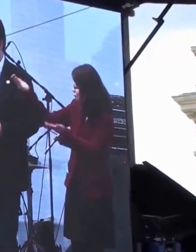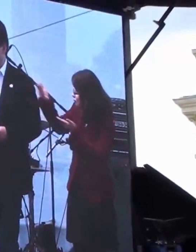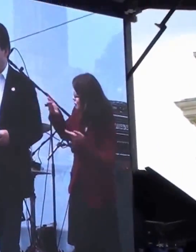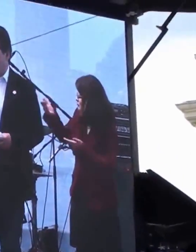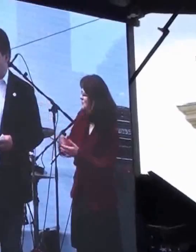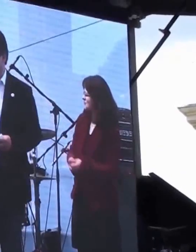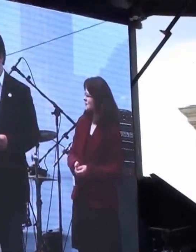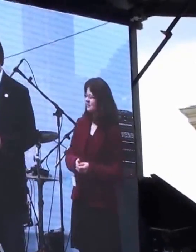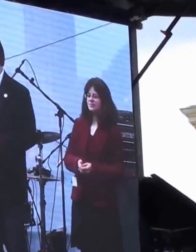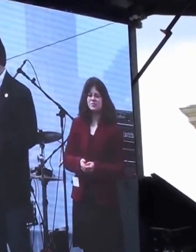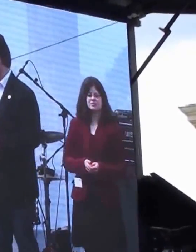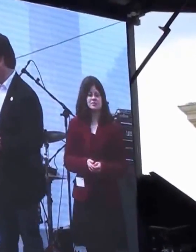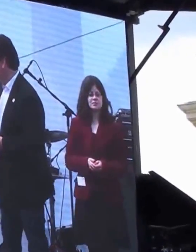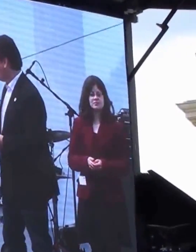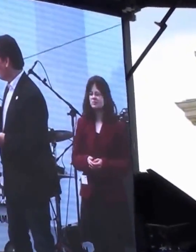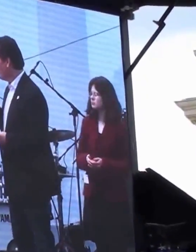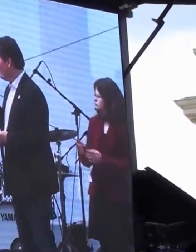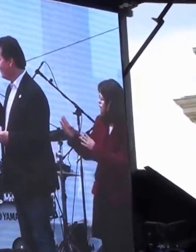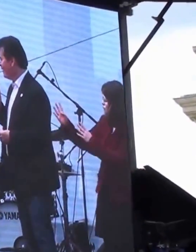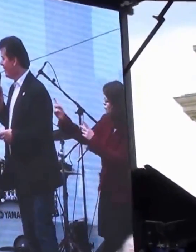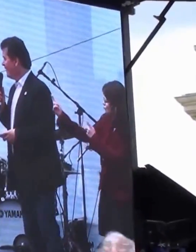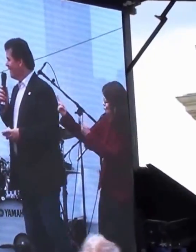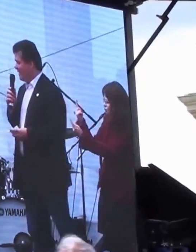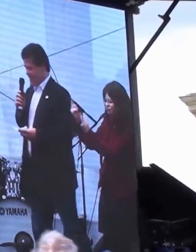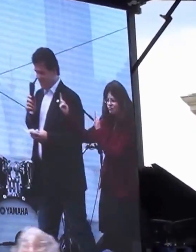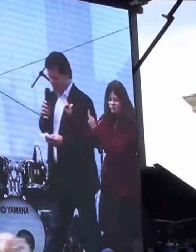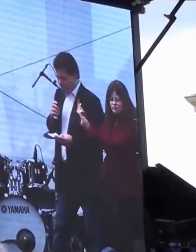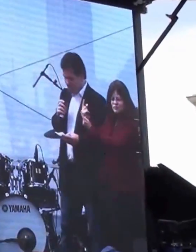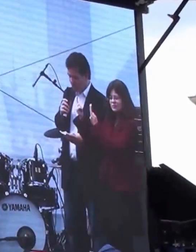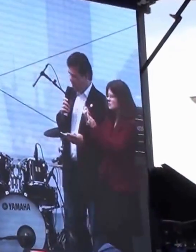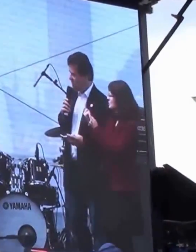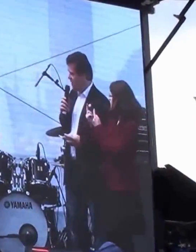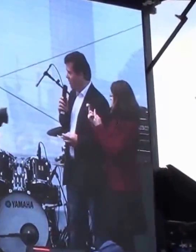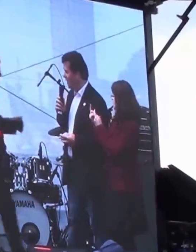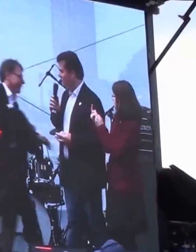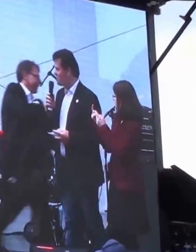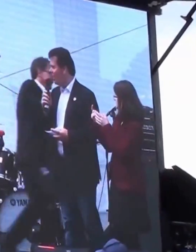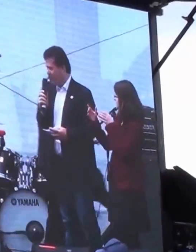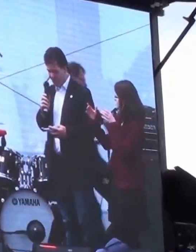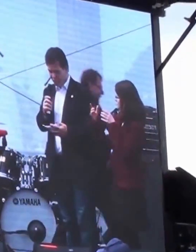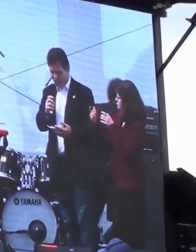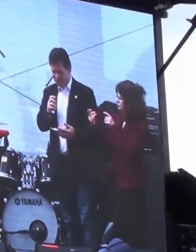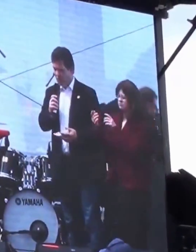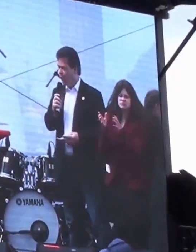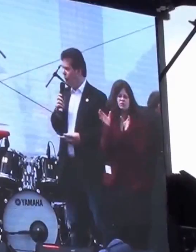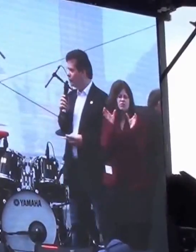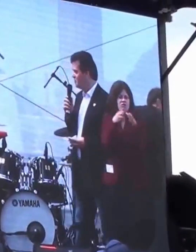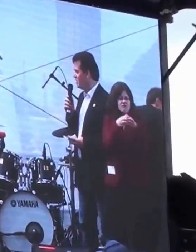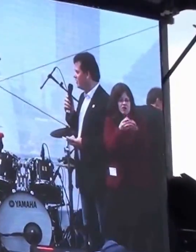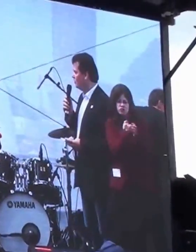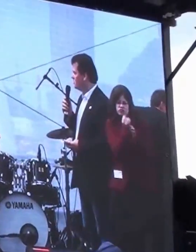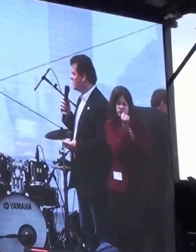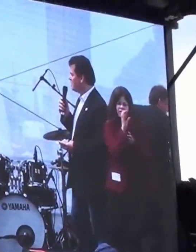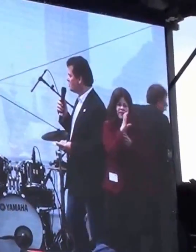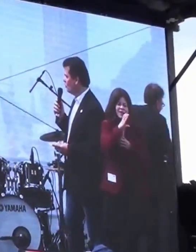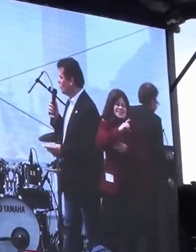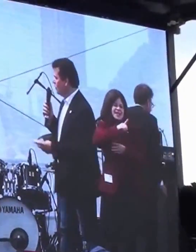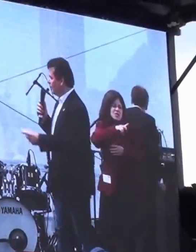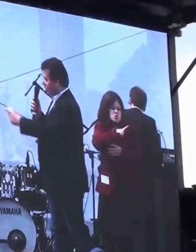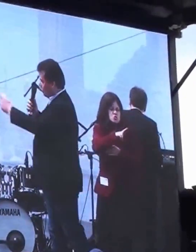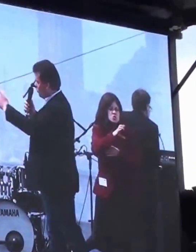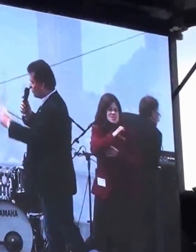So, und ich sage schon mal, während Sie hier raufkommen, es sind also, und ich gehe mal nach der Stärke der Fraktion, für die